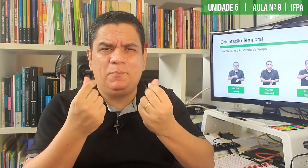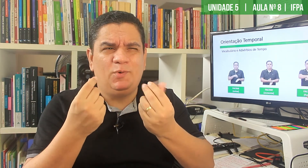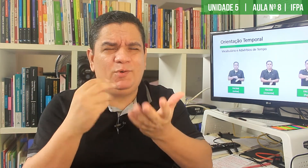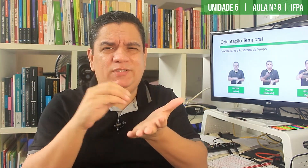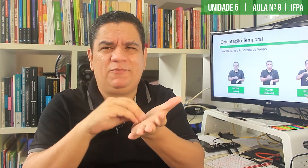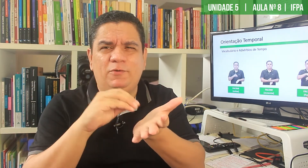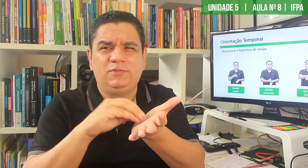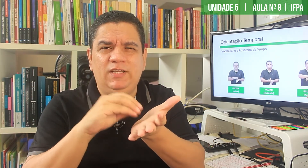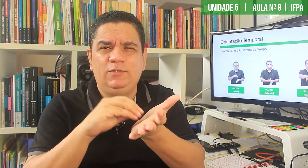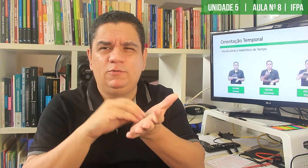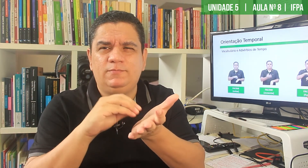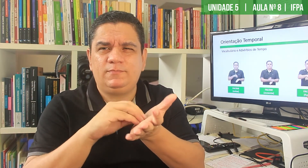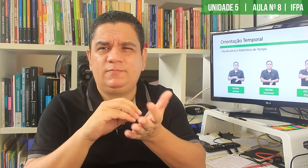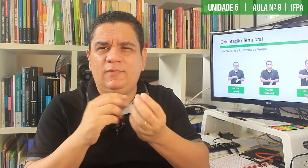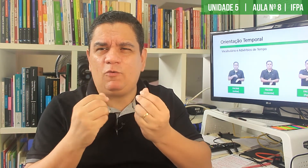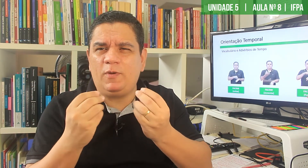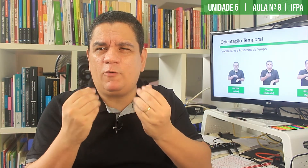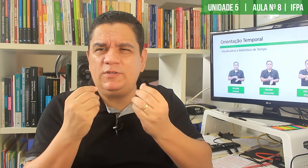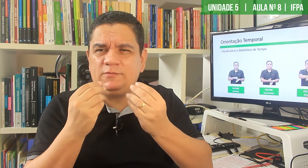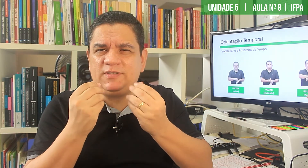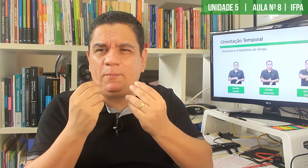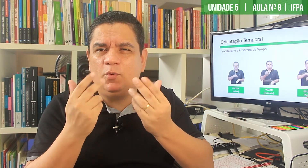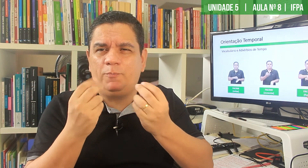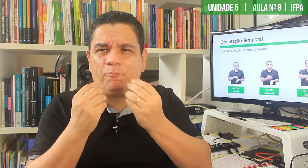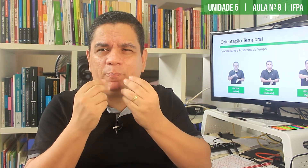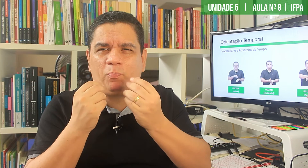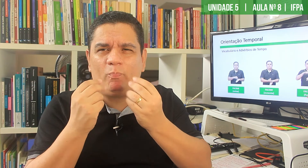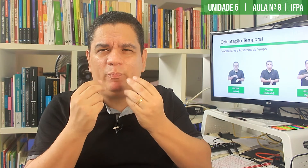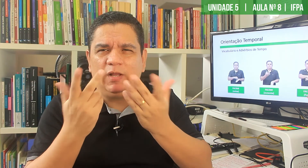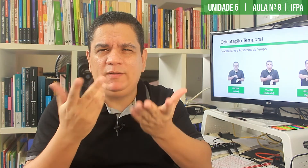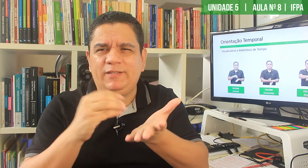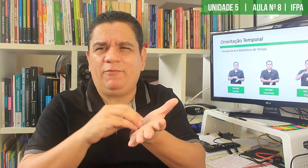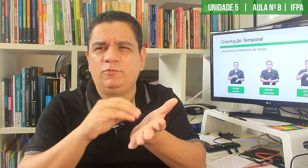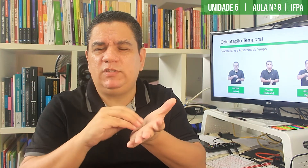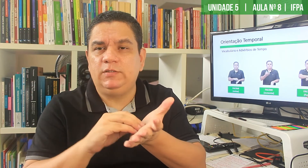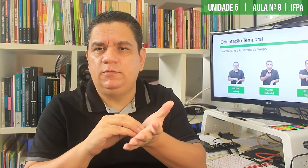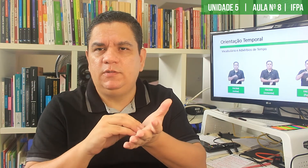sabor tá faltando. Alguma coisa no sabor, tá faltando.